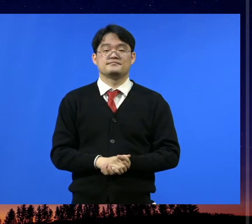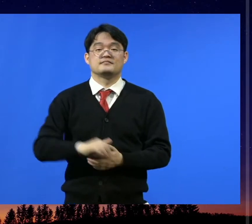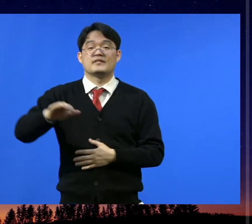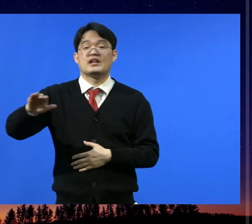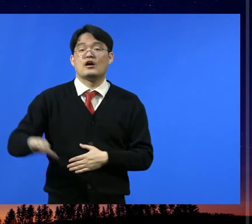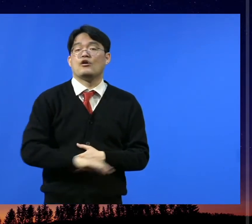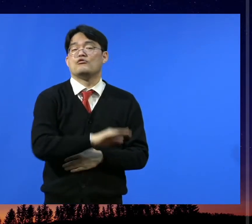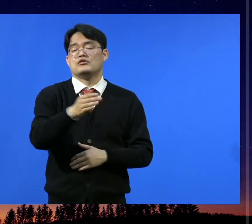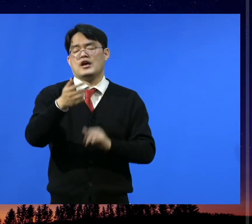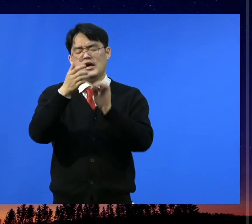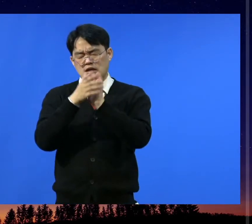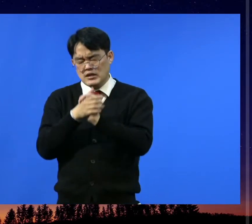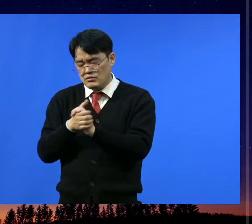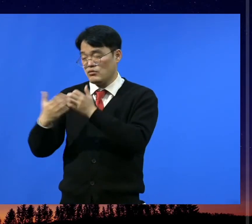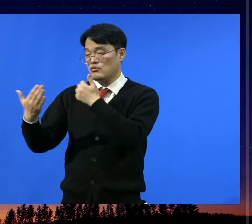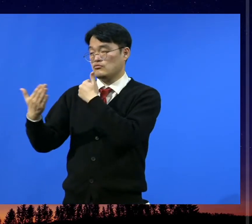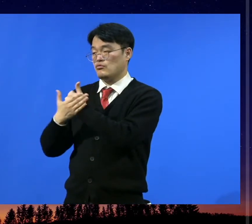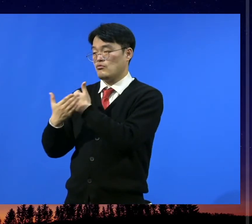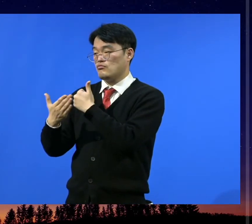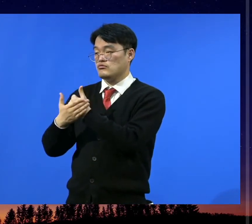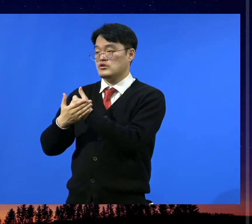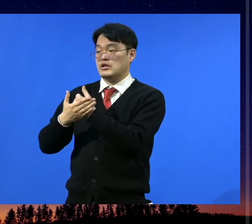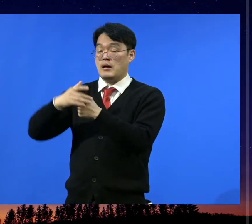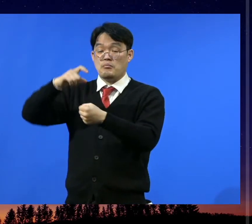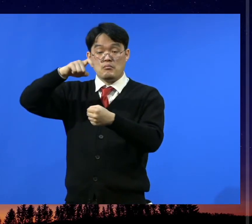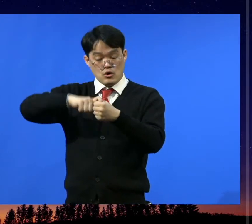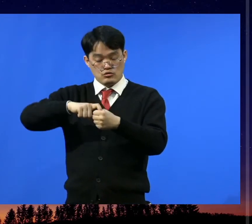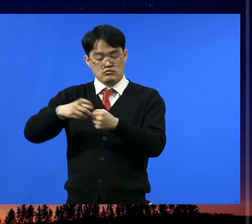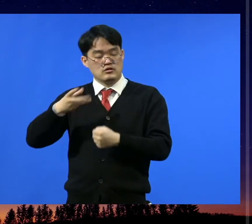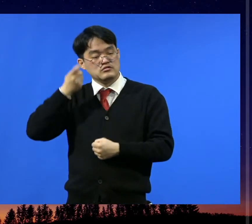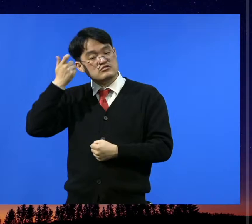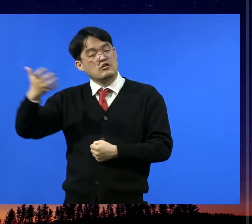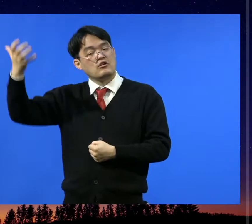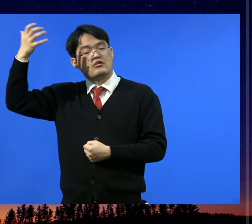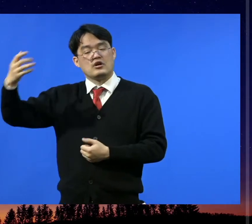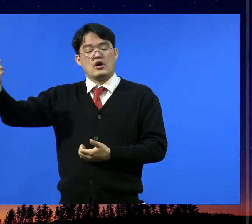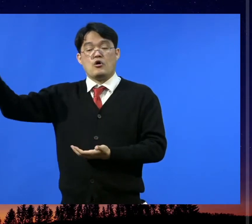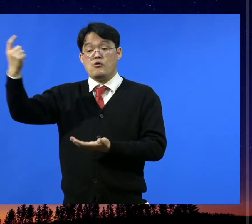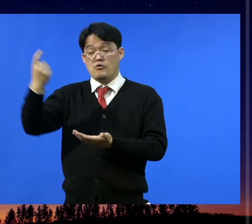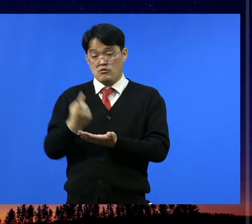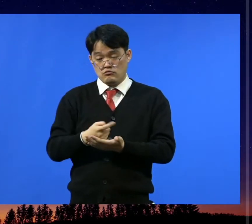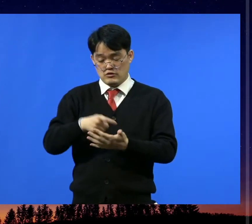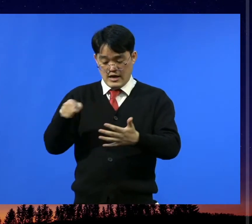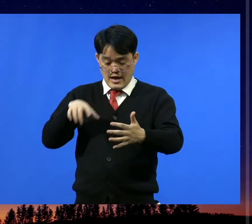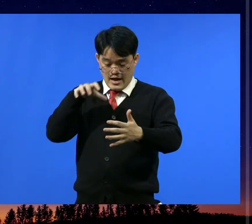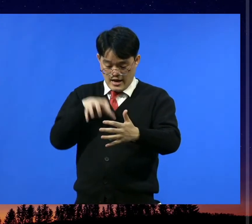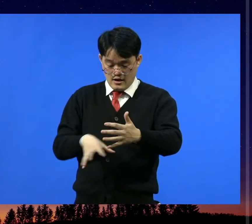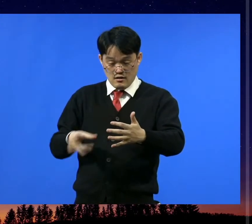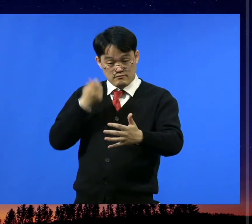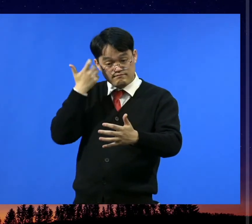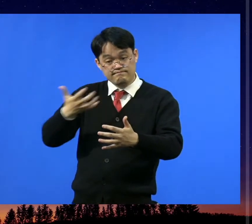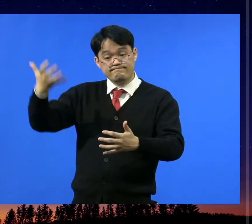우리의 기도를 도우시기 위해서 성령이 계시는 거죠. 우리 안에 계신 성령이